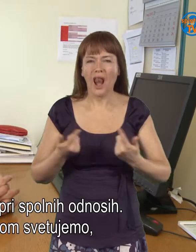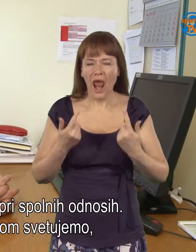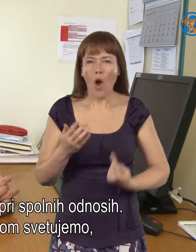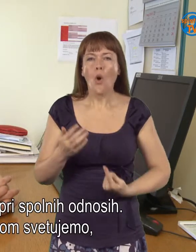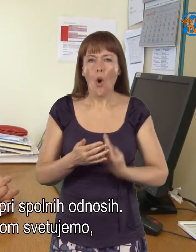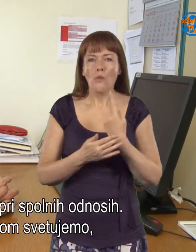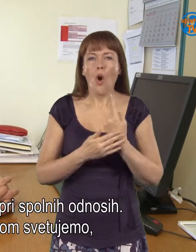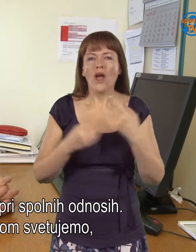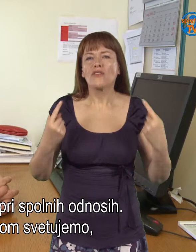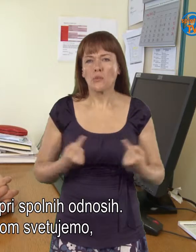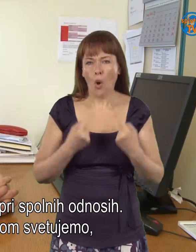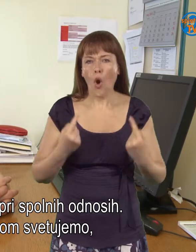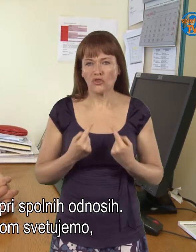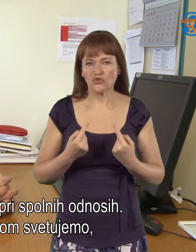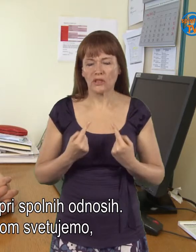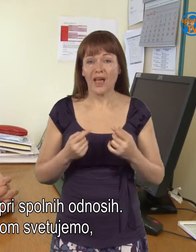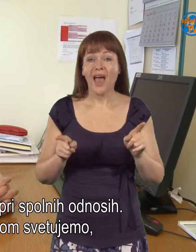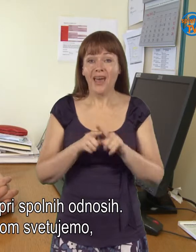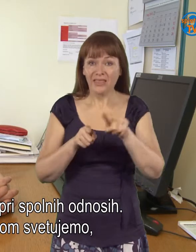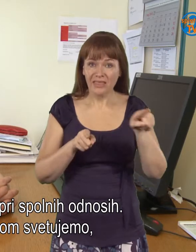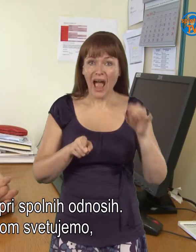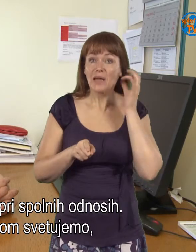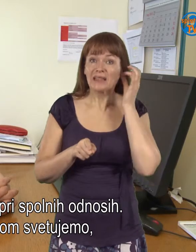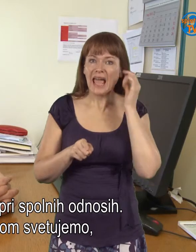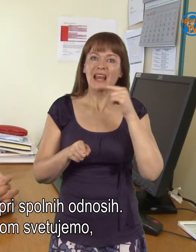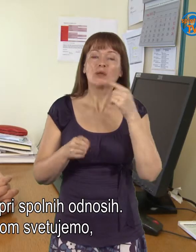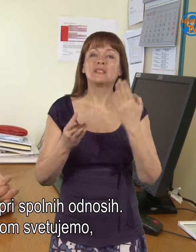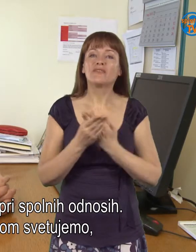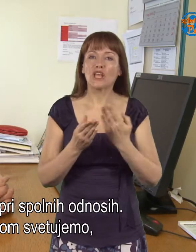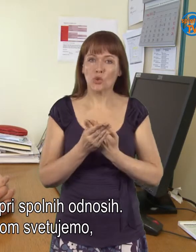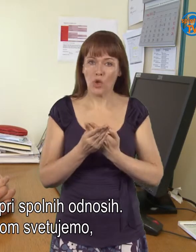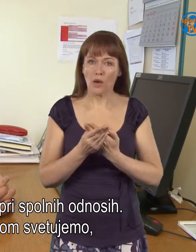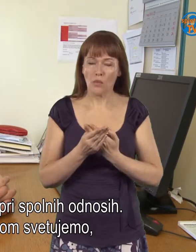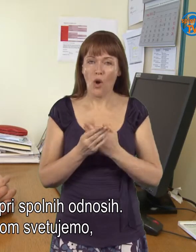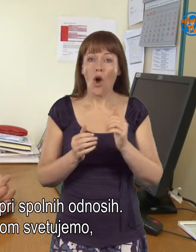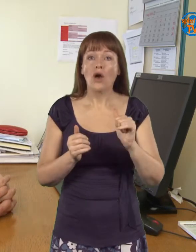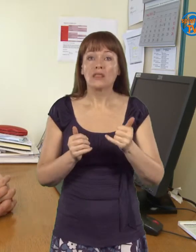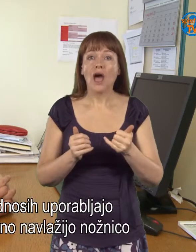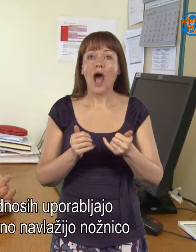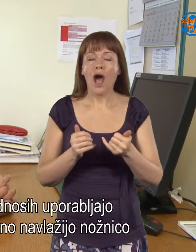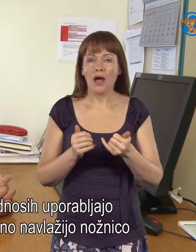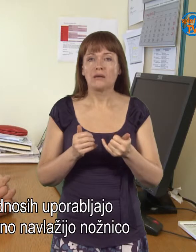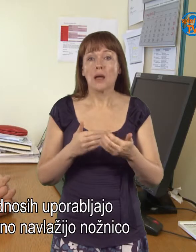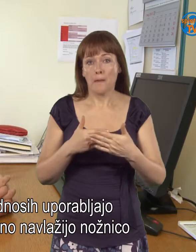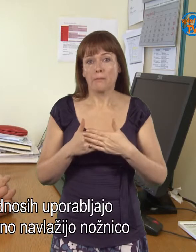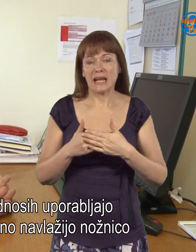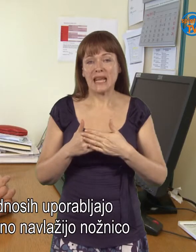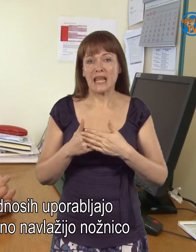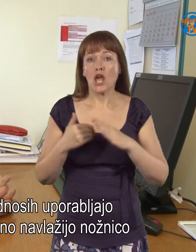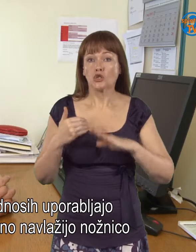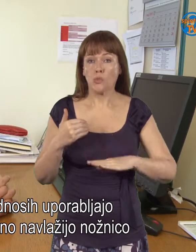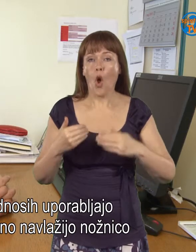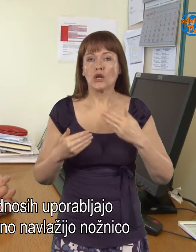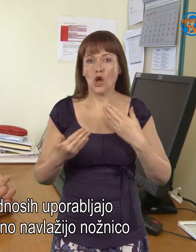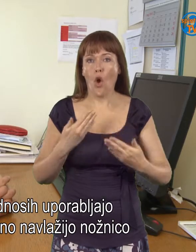pri spolnih odnosih. Takim dekletom svetujemo, da ob spolnih